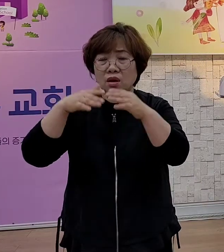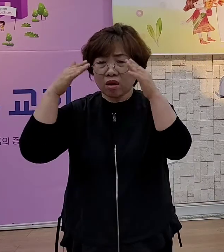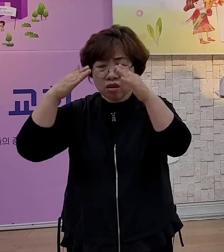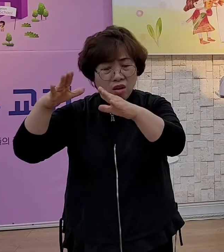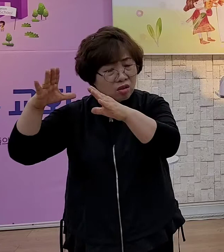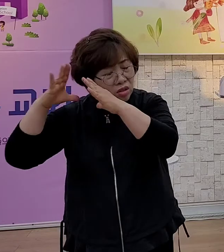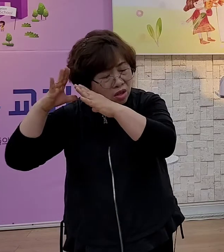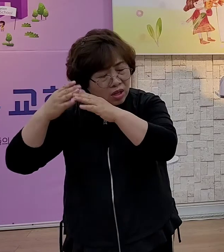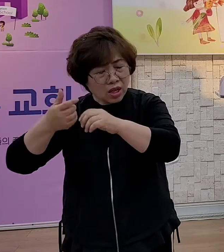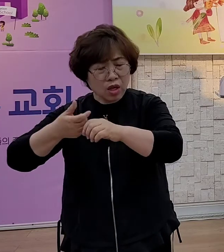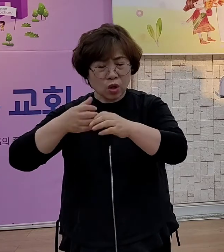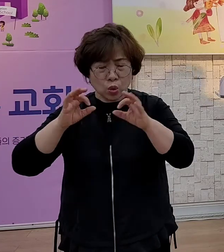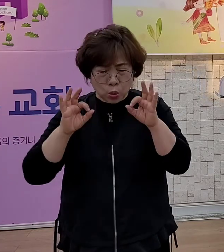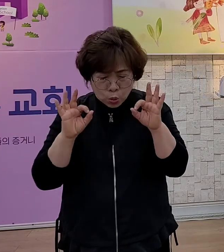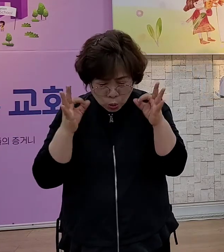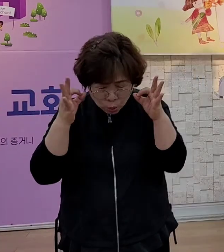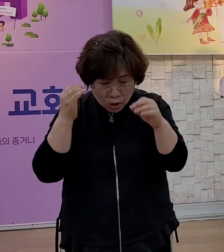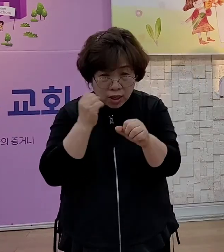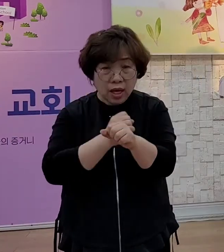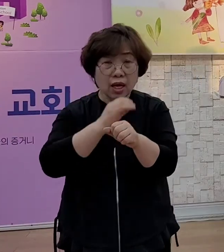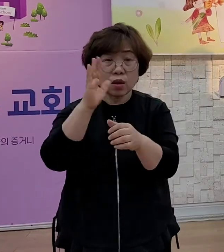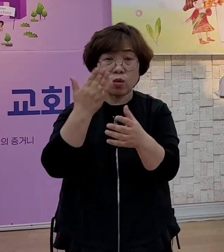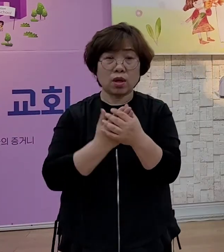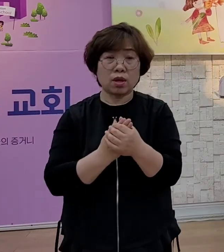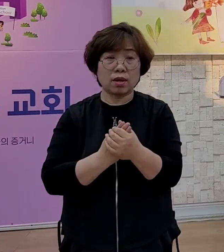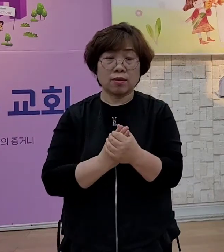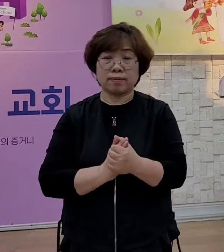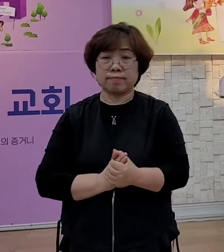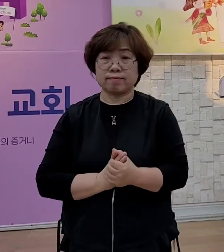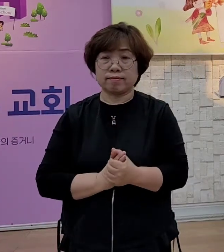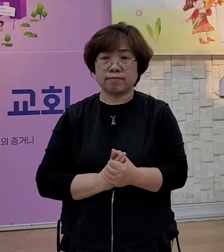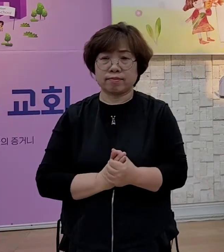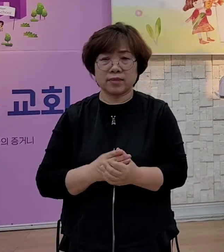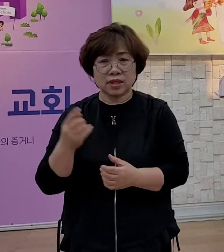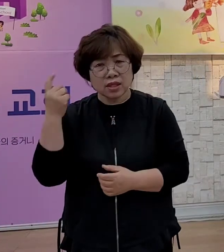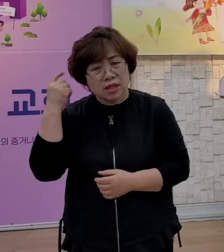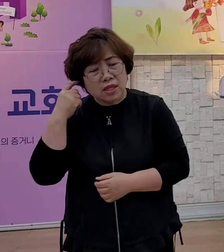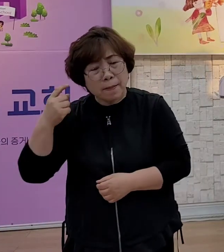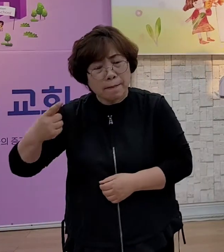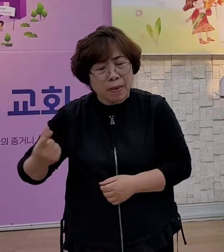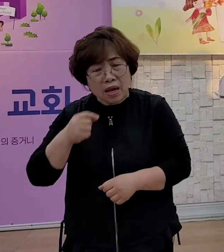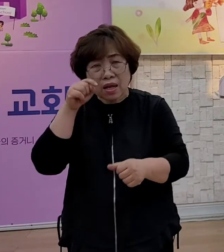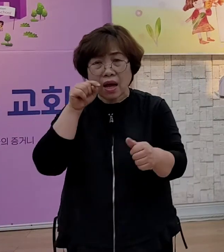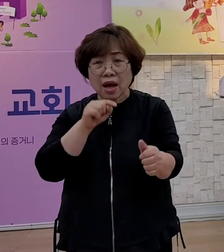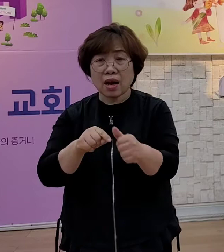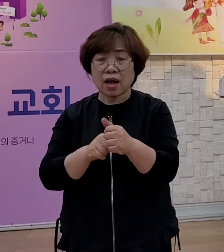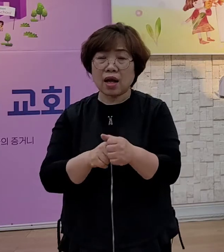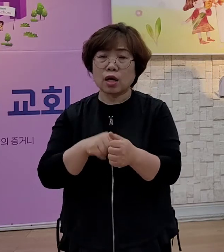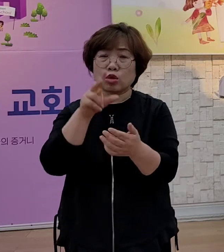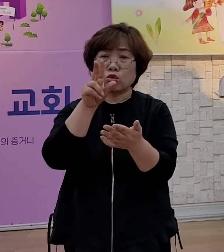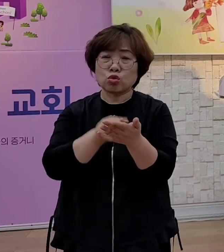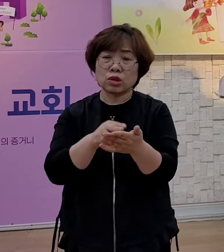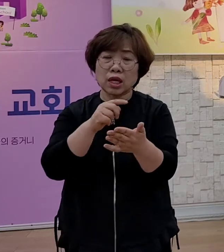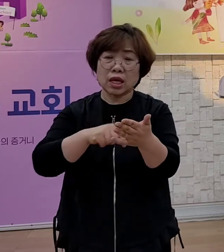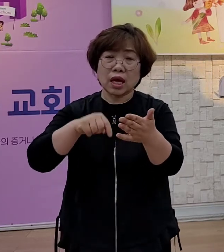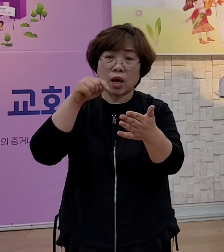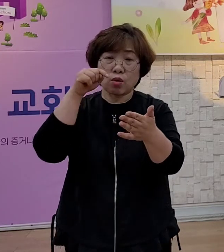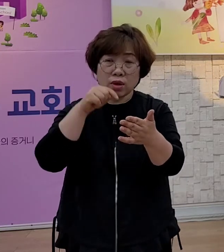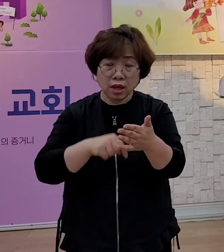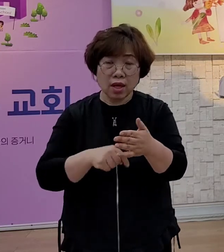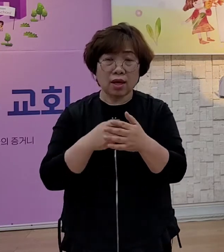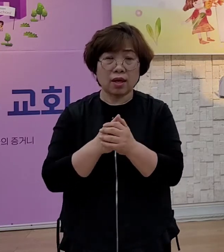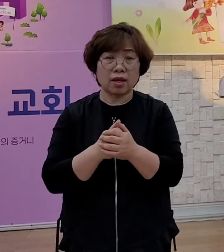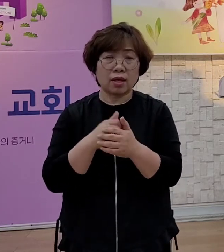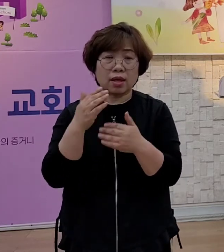것이죠. 우리가 듣기를 속히 하라. 이 하나의 이 주제 안에